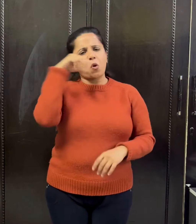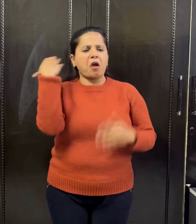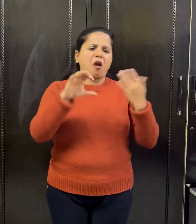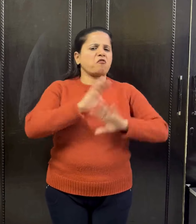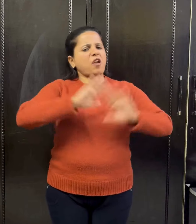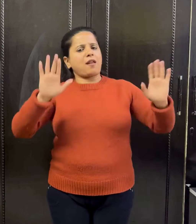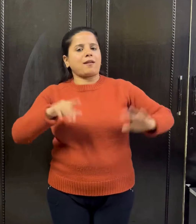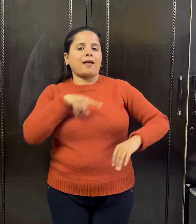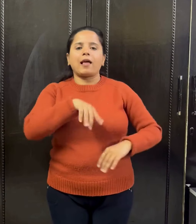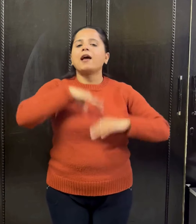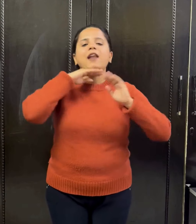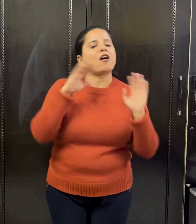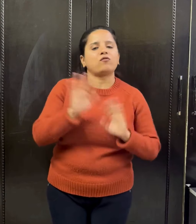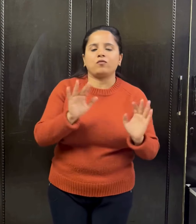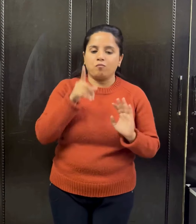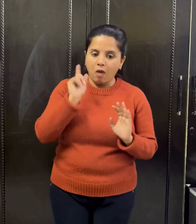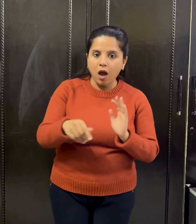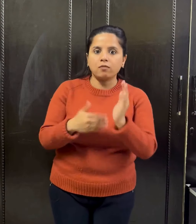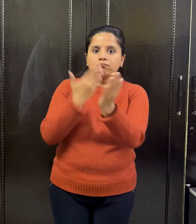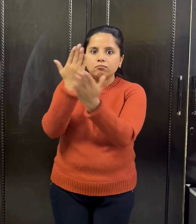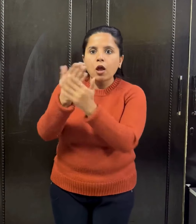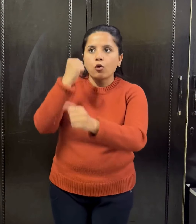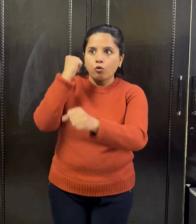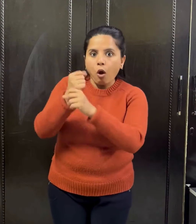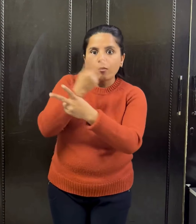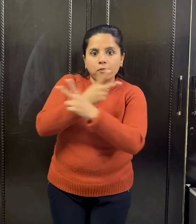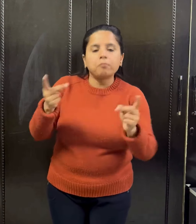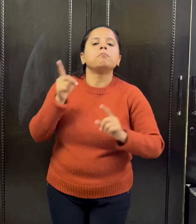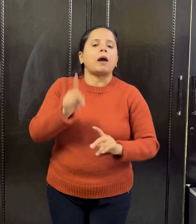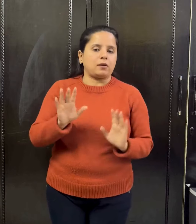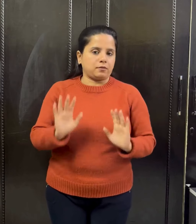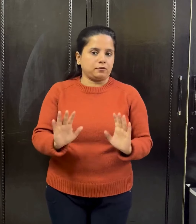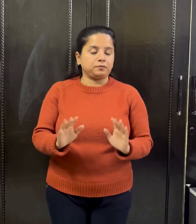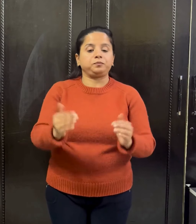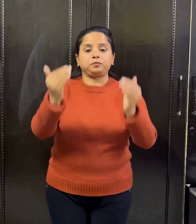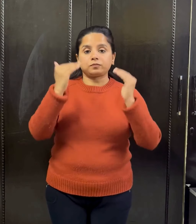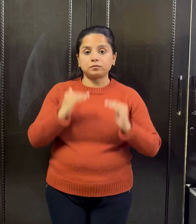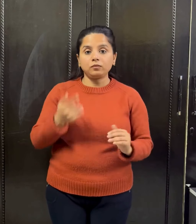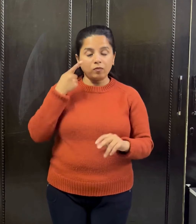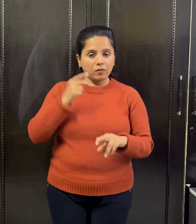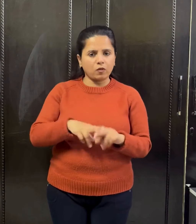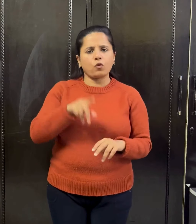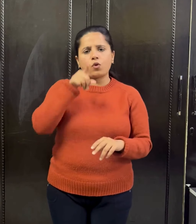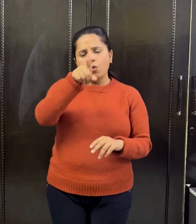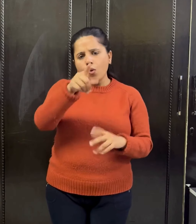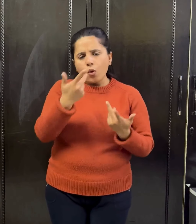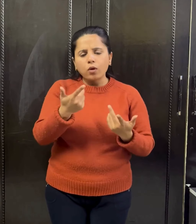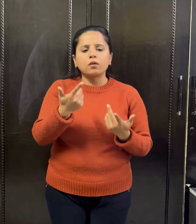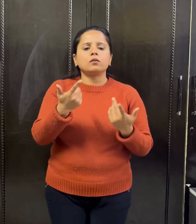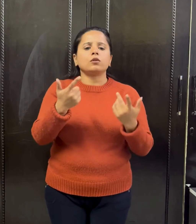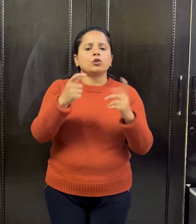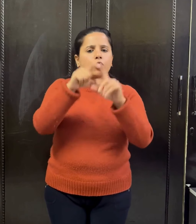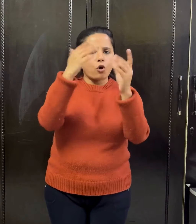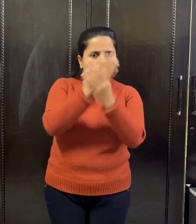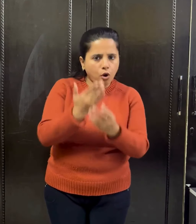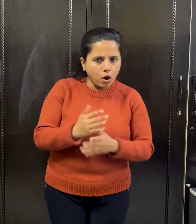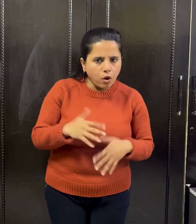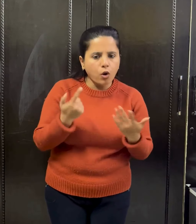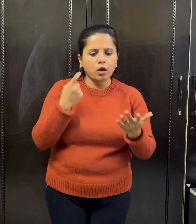उससे अगले प्रश्न में, अगर आपके पास डॉक्यूमेंटेशन, रिपोर्टिंग या